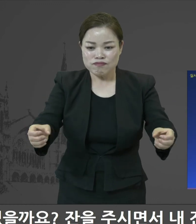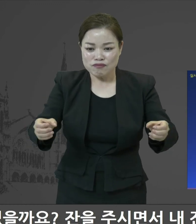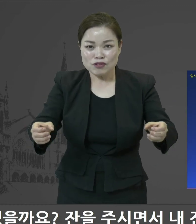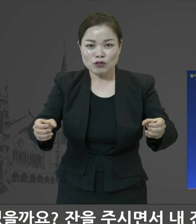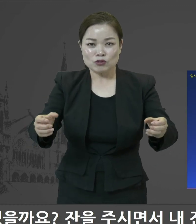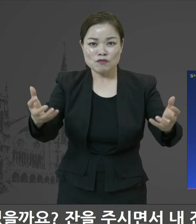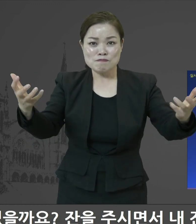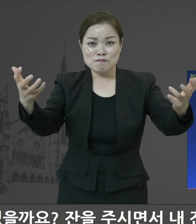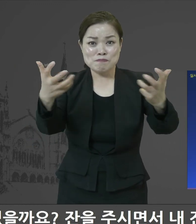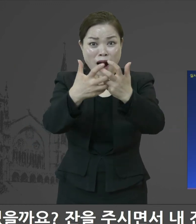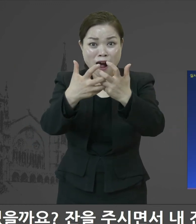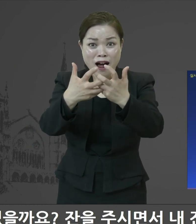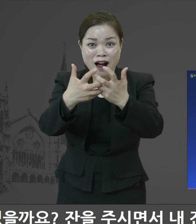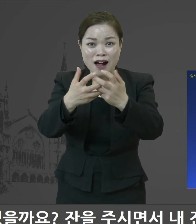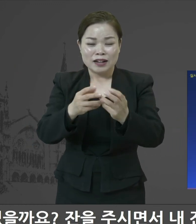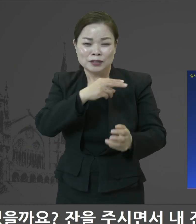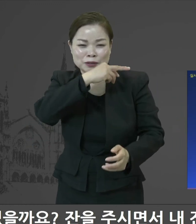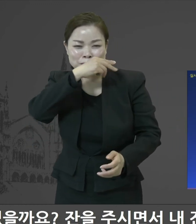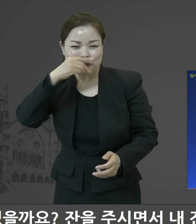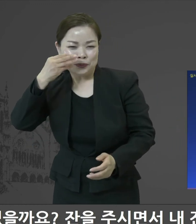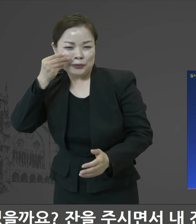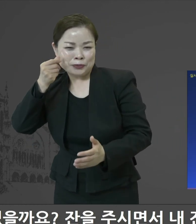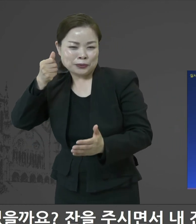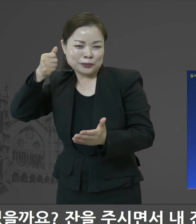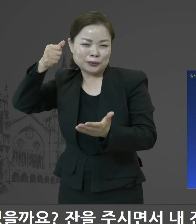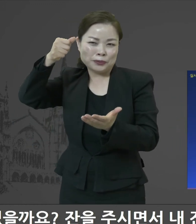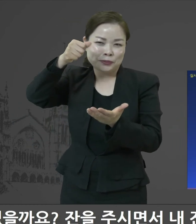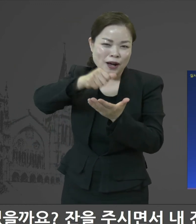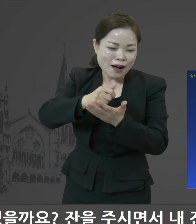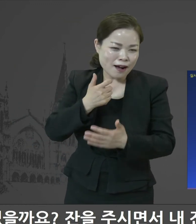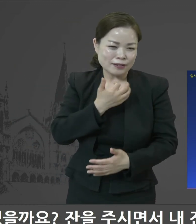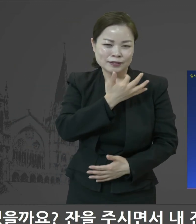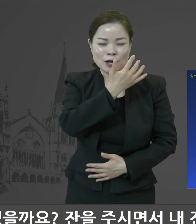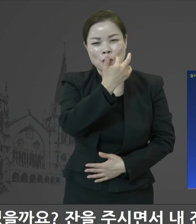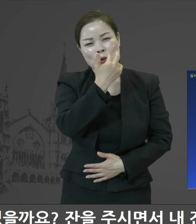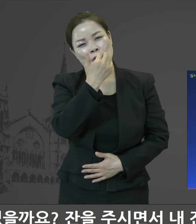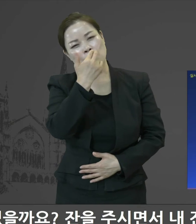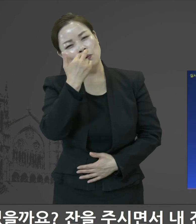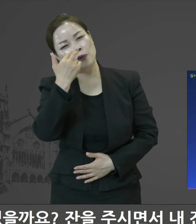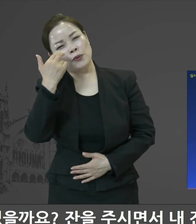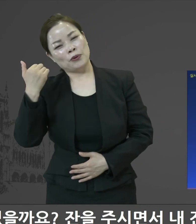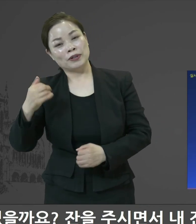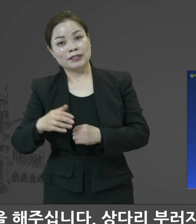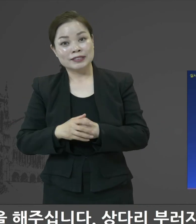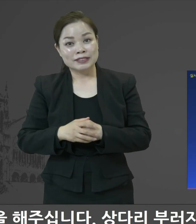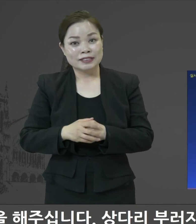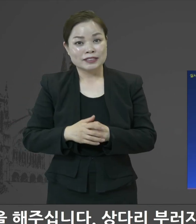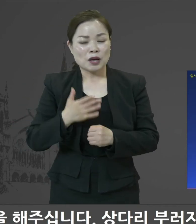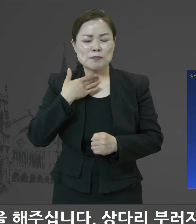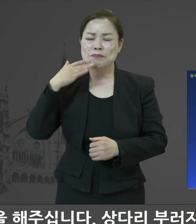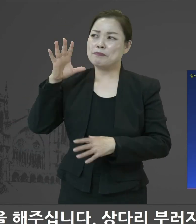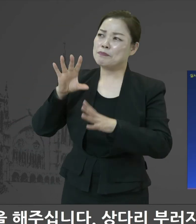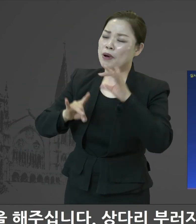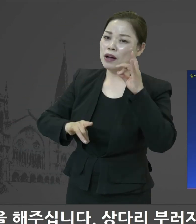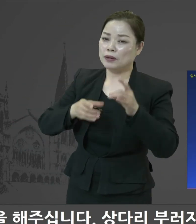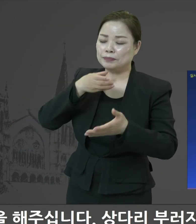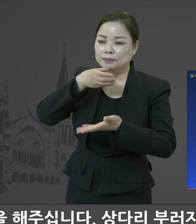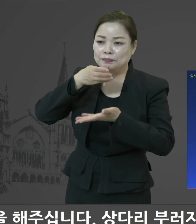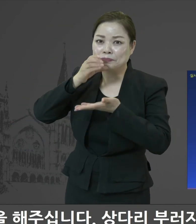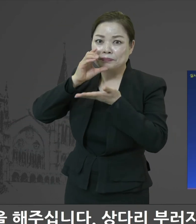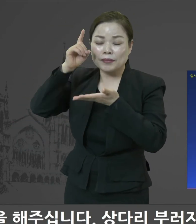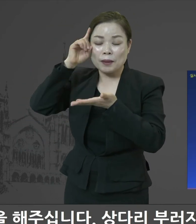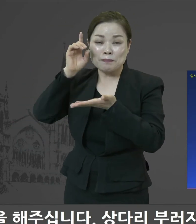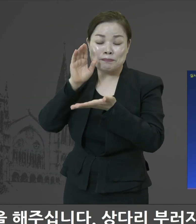환대였습니다. 향기로운 기름을 머리에 부어서 온몸에서 아름다운 향이 납니다. 목이 마른 다윗이 음료를 한 잔